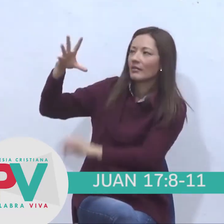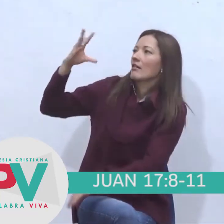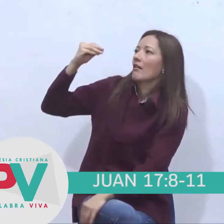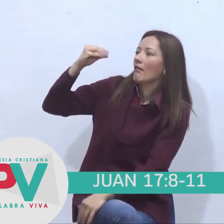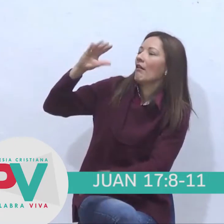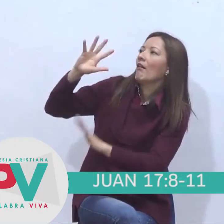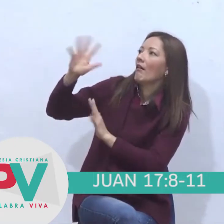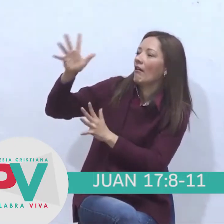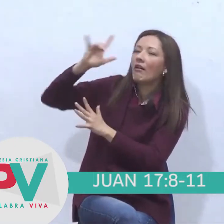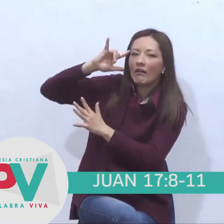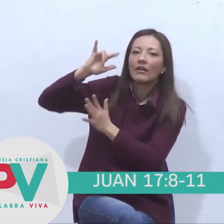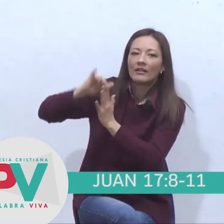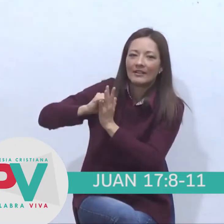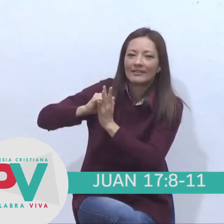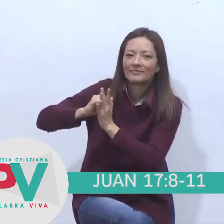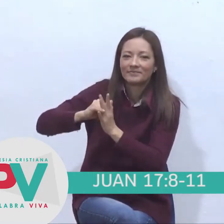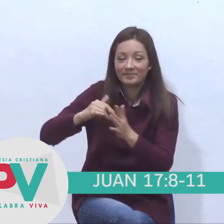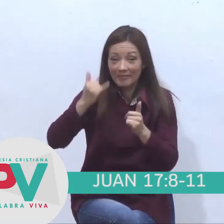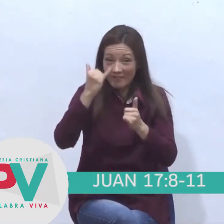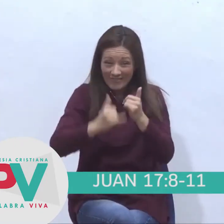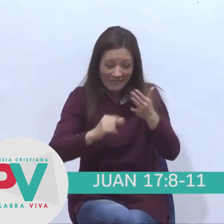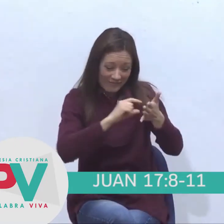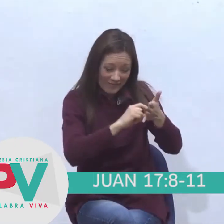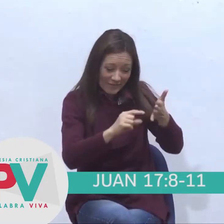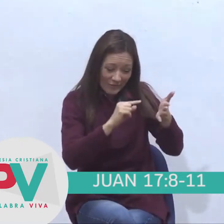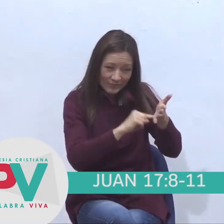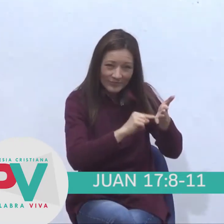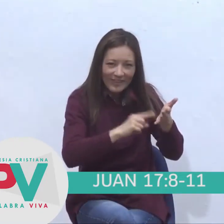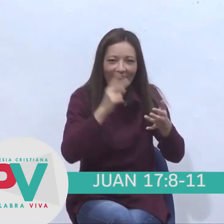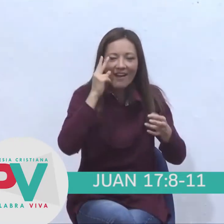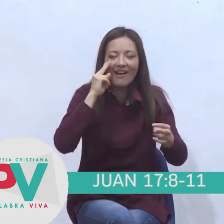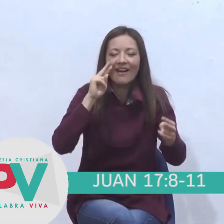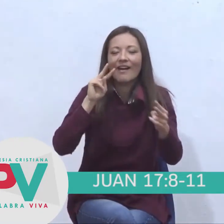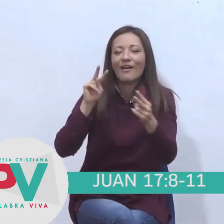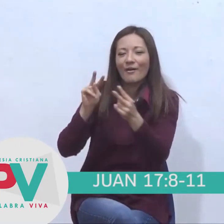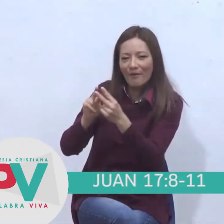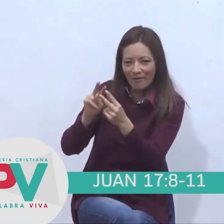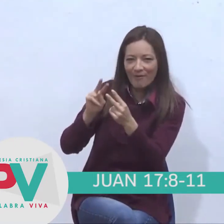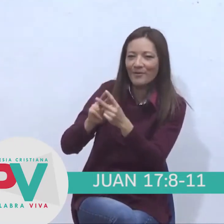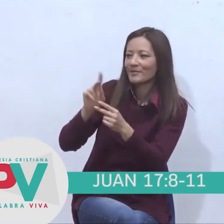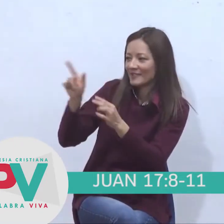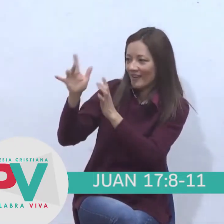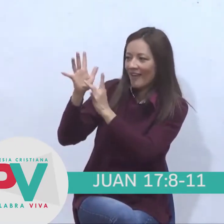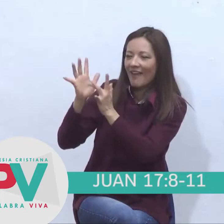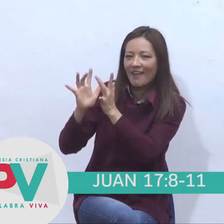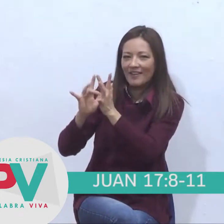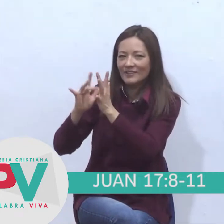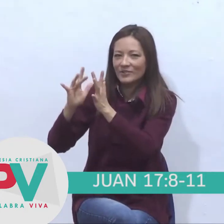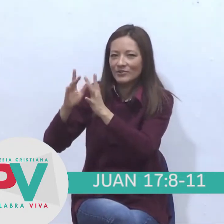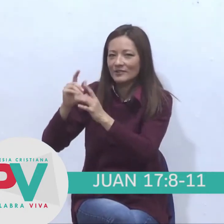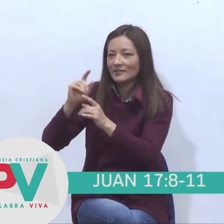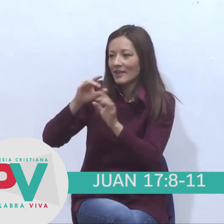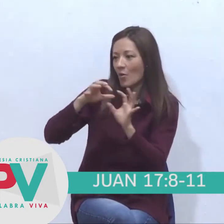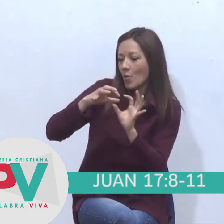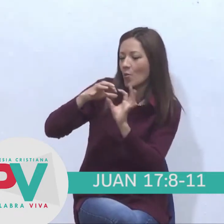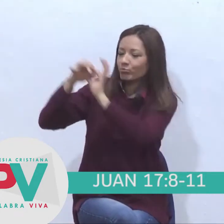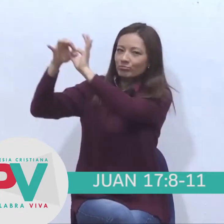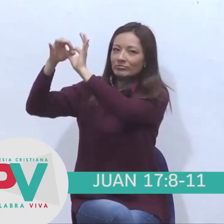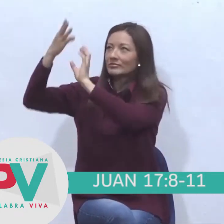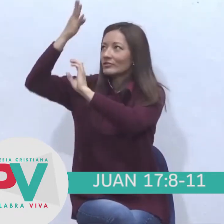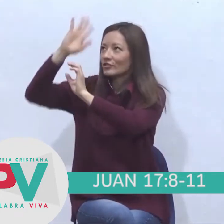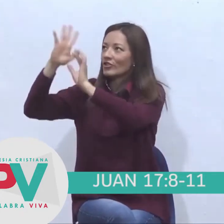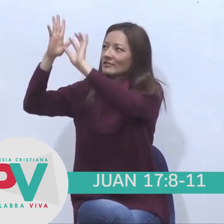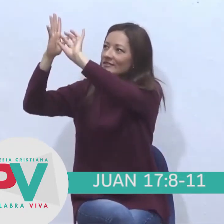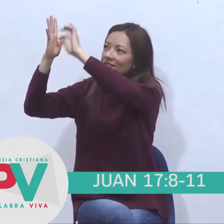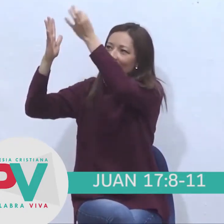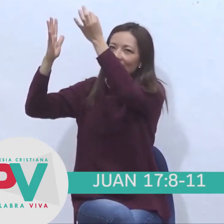Por eso él dice al final del versículo, y han conocido verdaderamente que salí de ti. Es decir, como dice Juan en